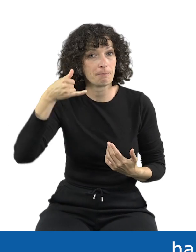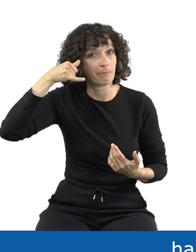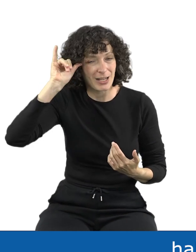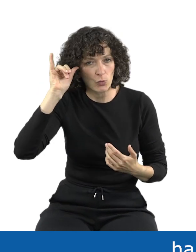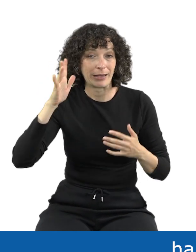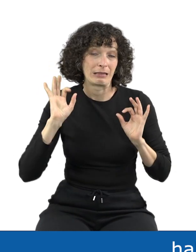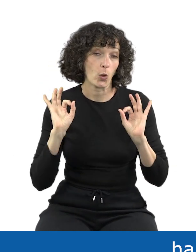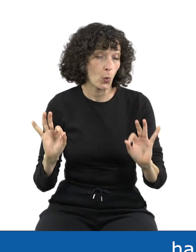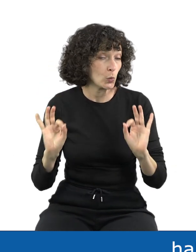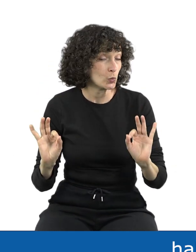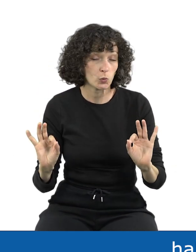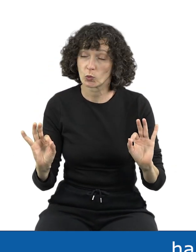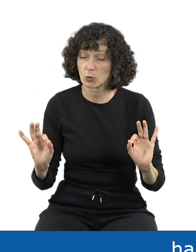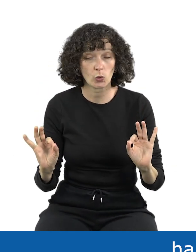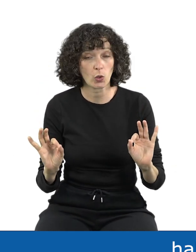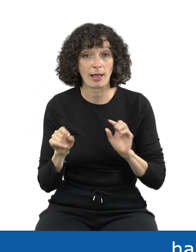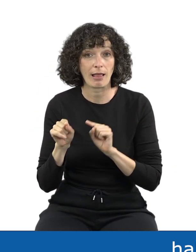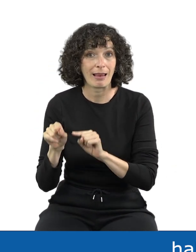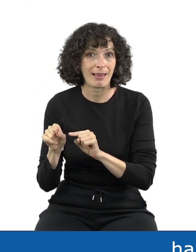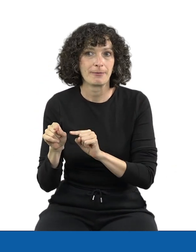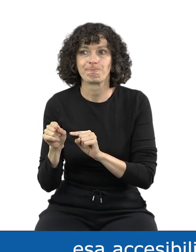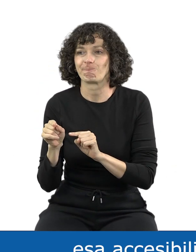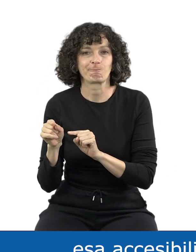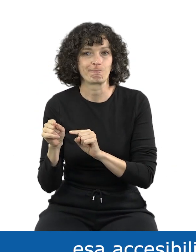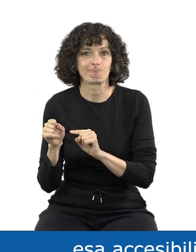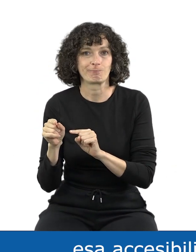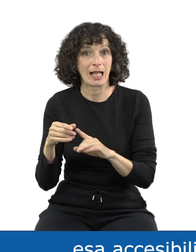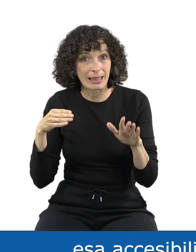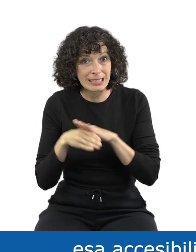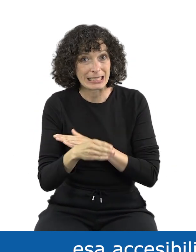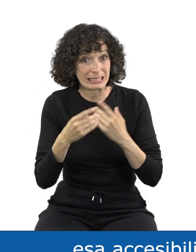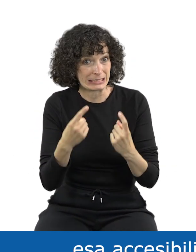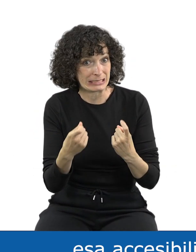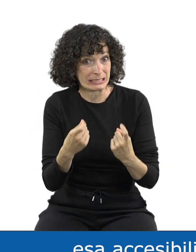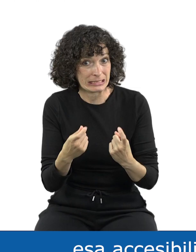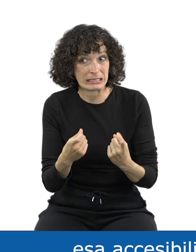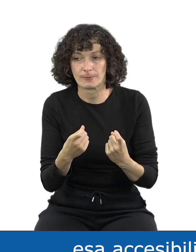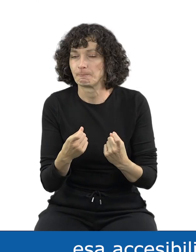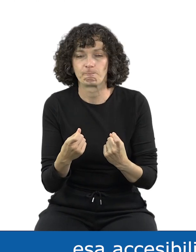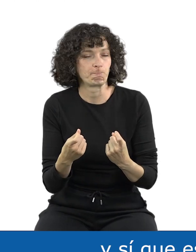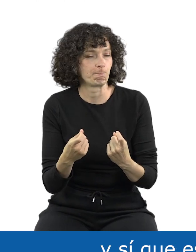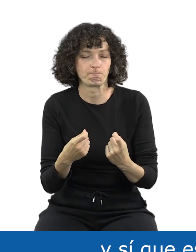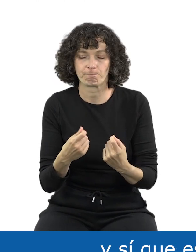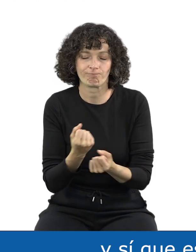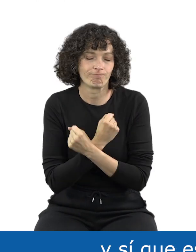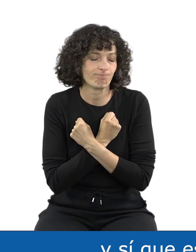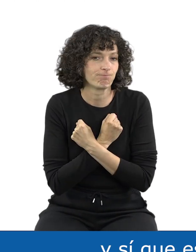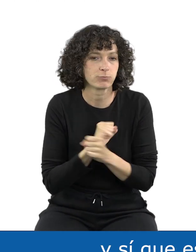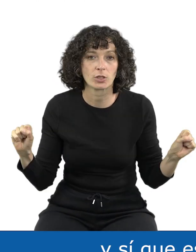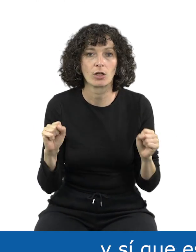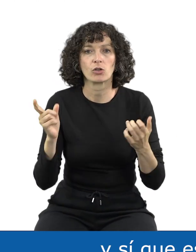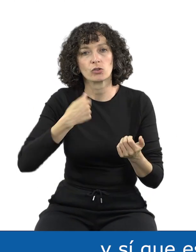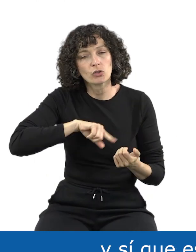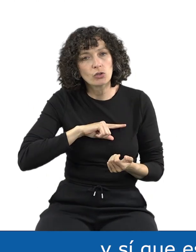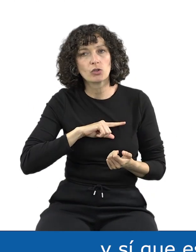había coincidido con que no había tenido esa accesibilidad que ellos necesitan y que ellos requerían. Y bueno, sí que es cierto que nosotros